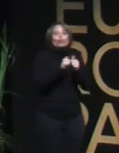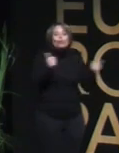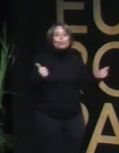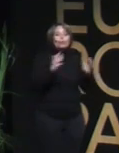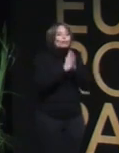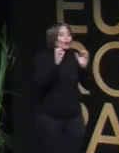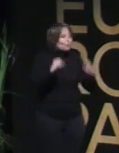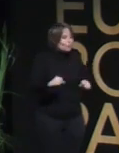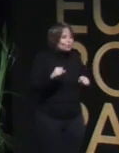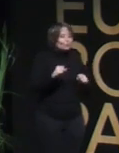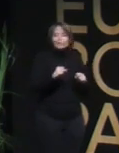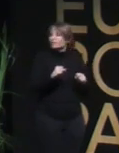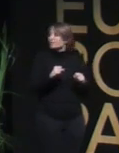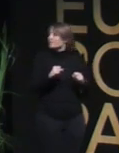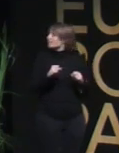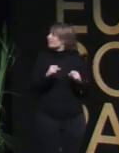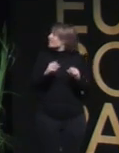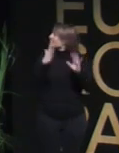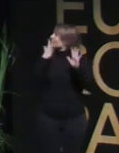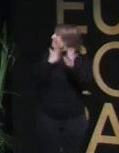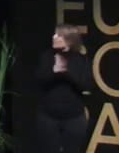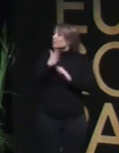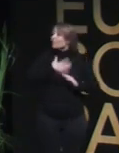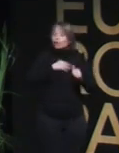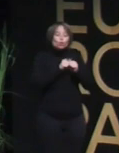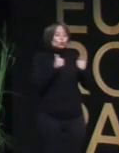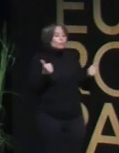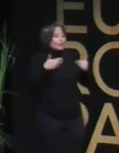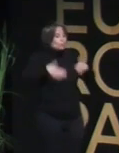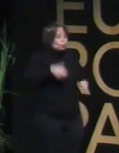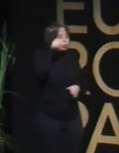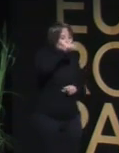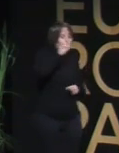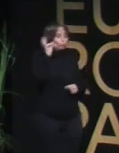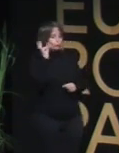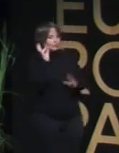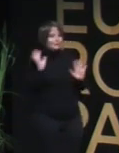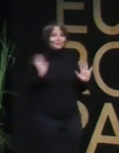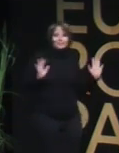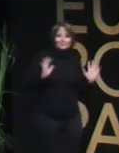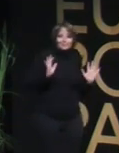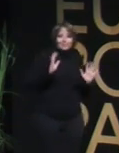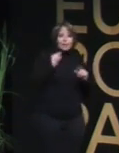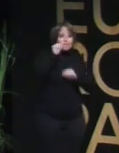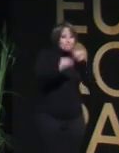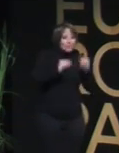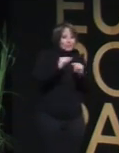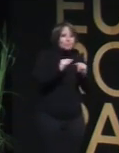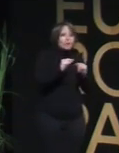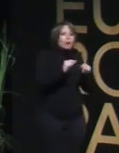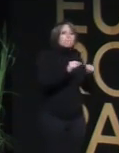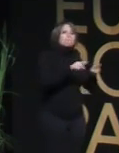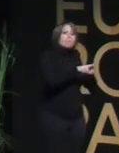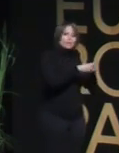los... ¿vale? No nos separamos por los hijos o por las hijas, ¿no? Tras la pandemia ha habido parejas que se han fortalecido